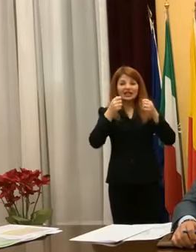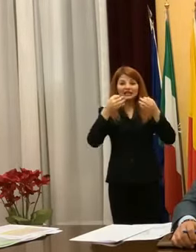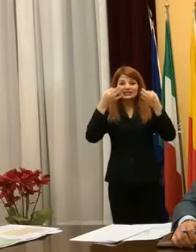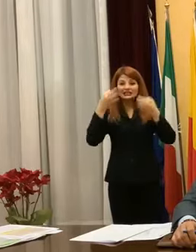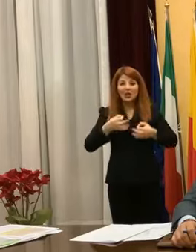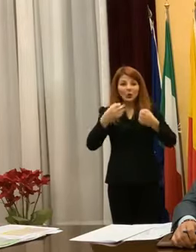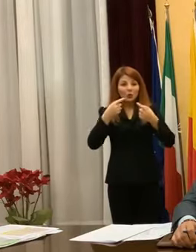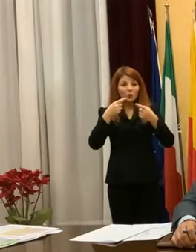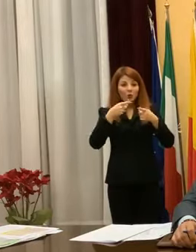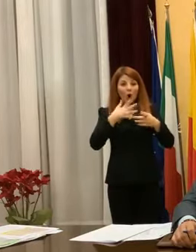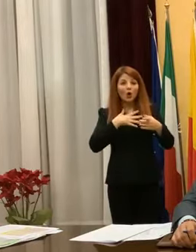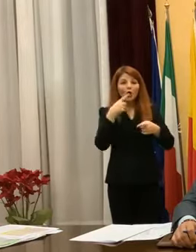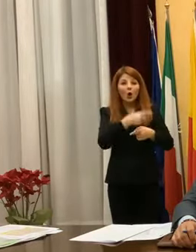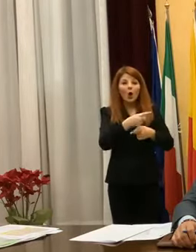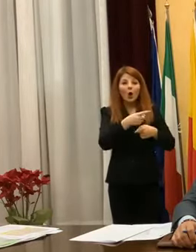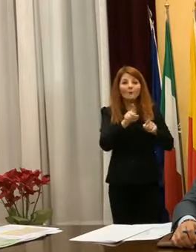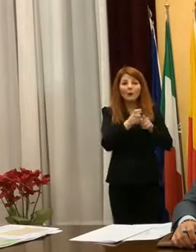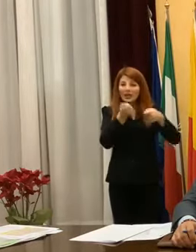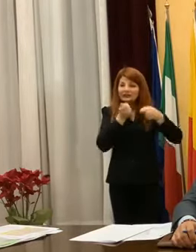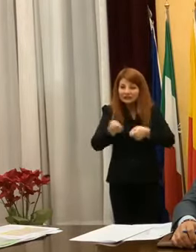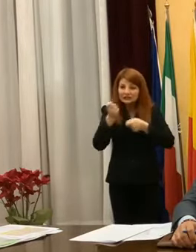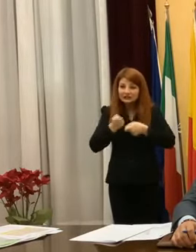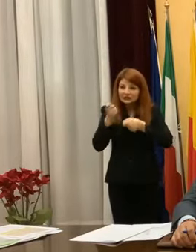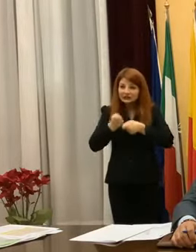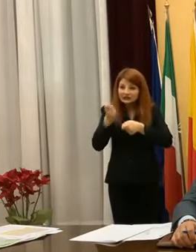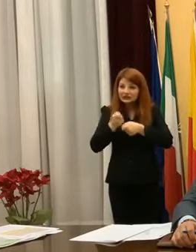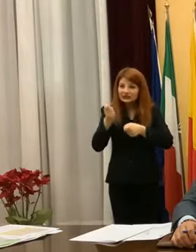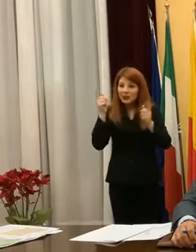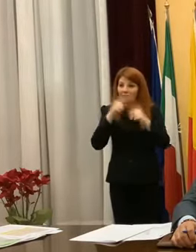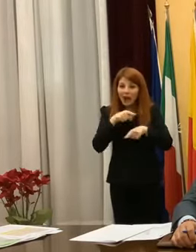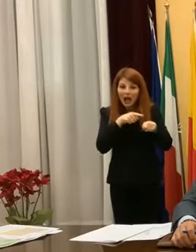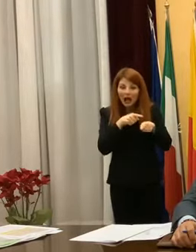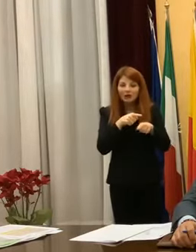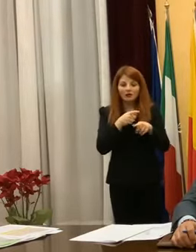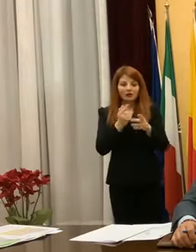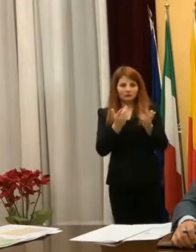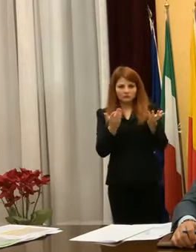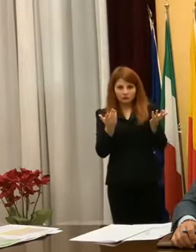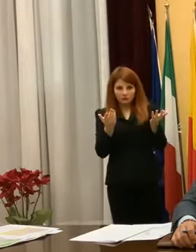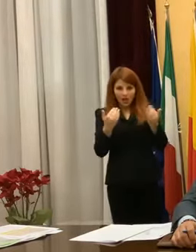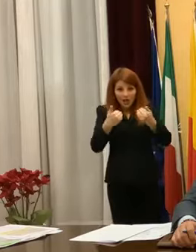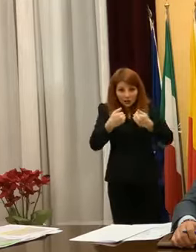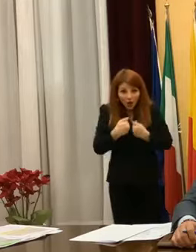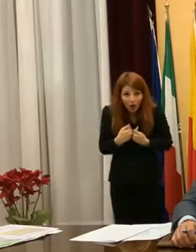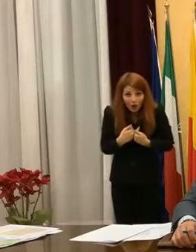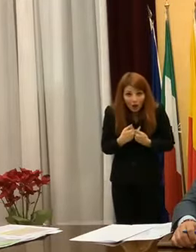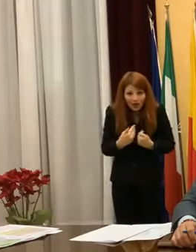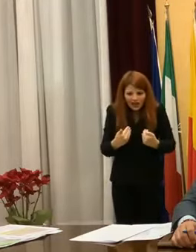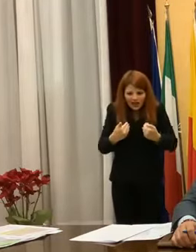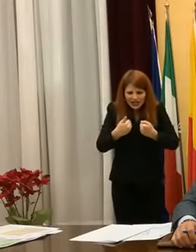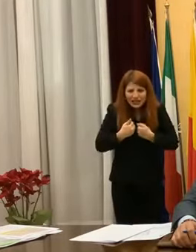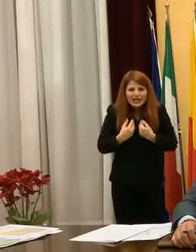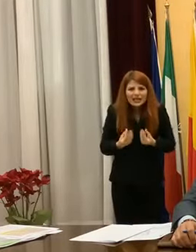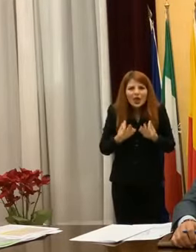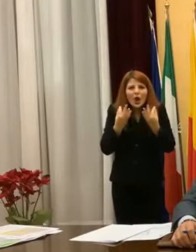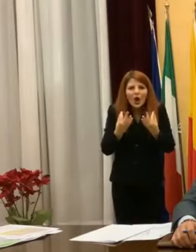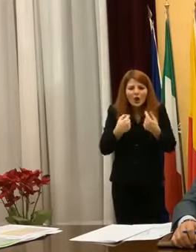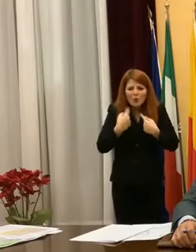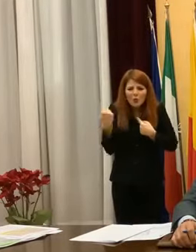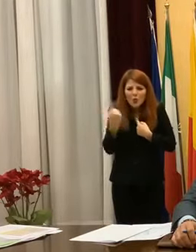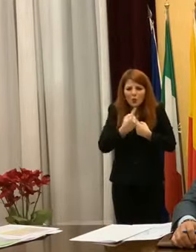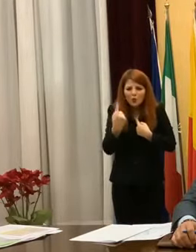della mia gente, sono stato costretto a mettere a repentaglio la mia vita. E